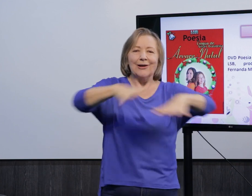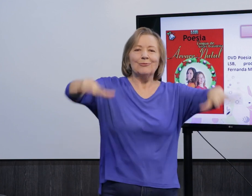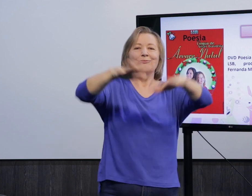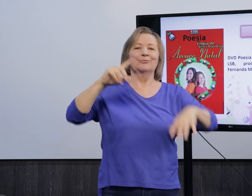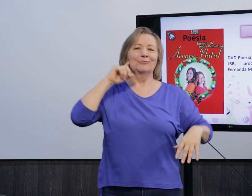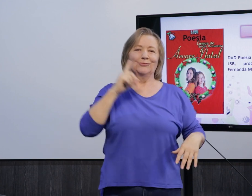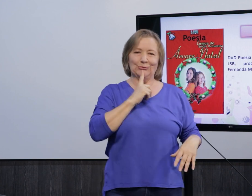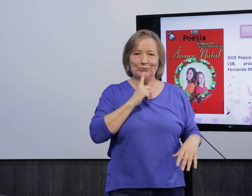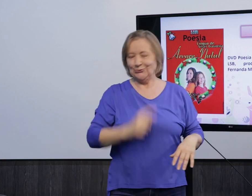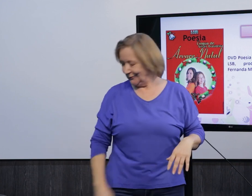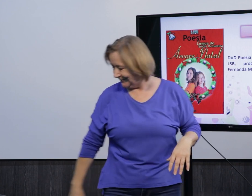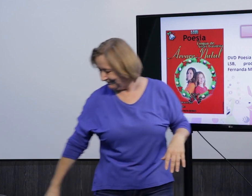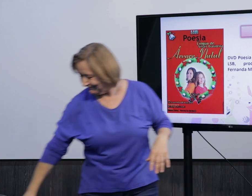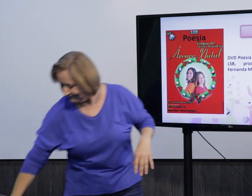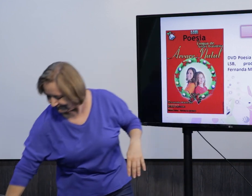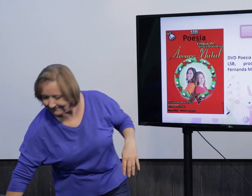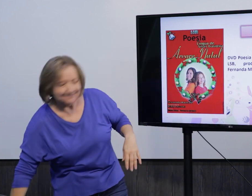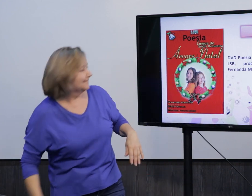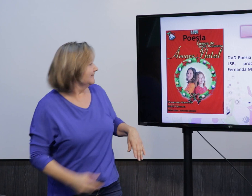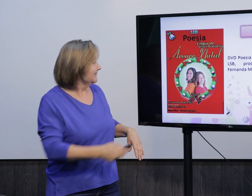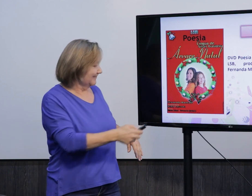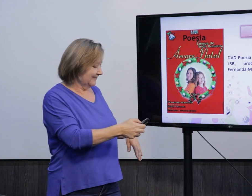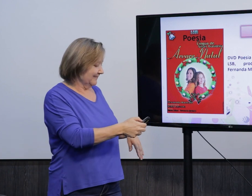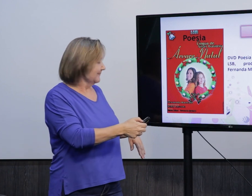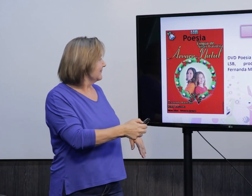né sem esse auxílio do português porque é libras mesmo